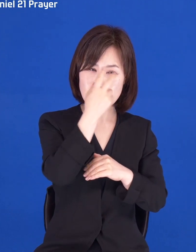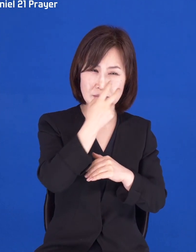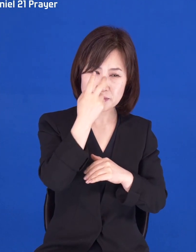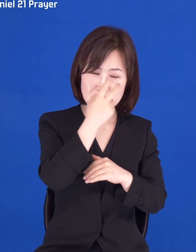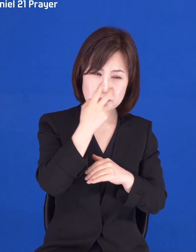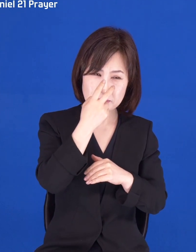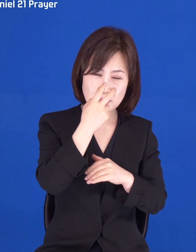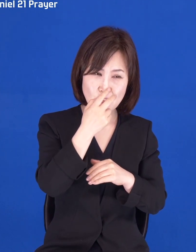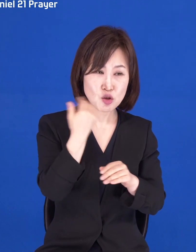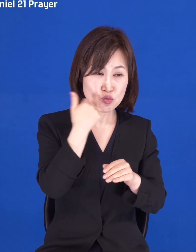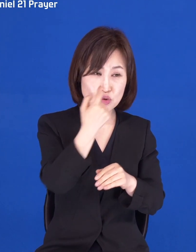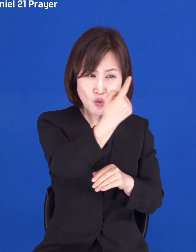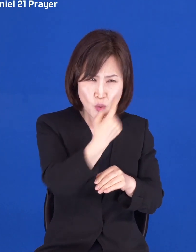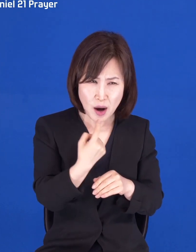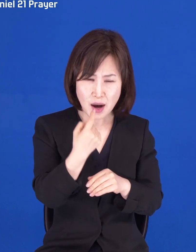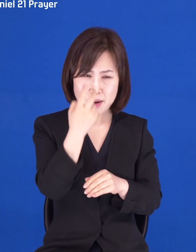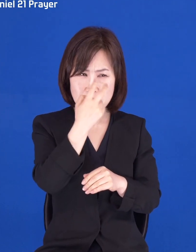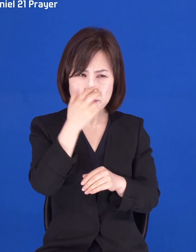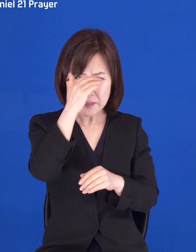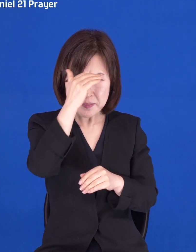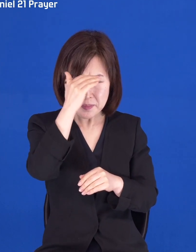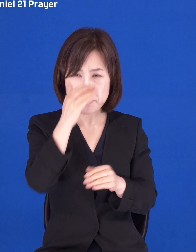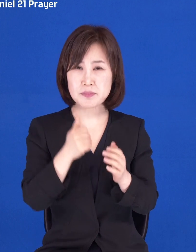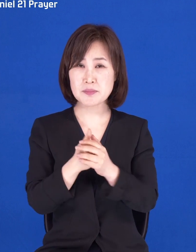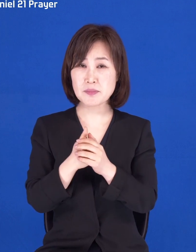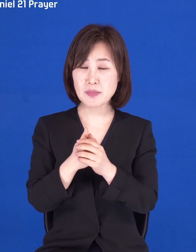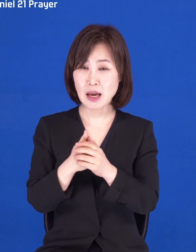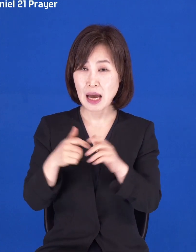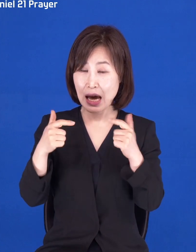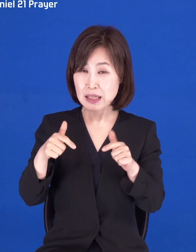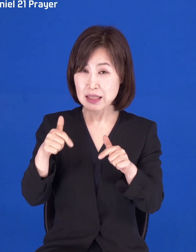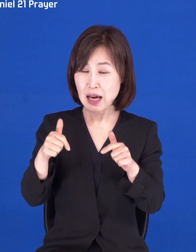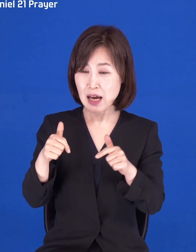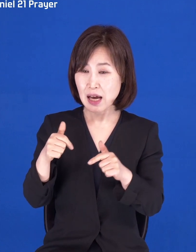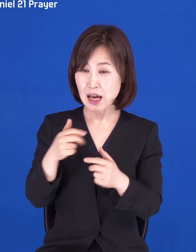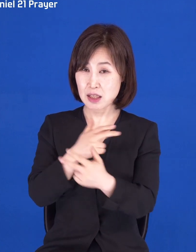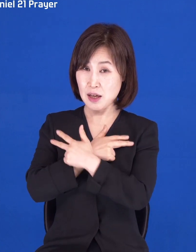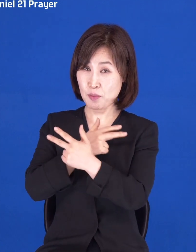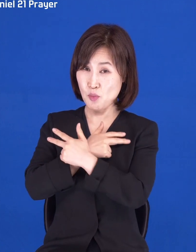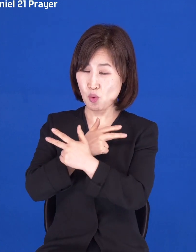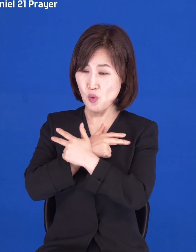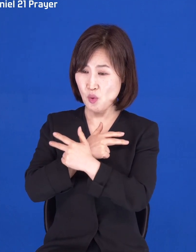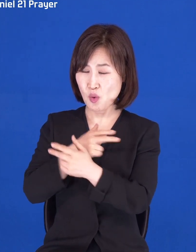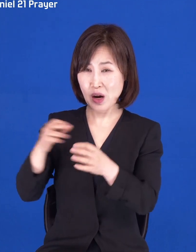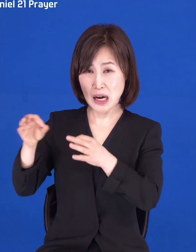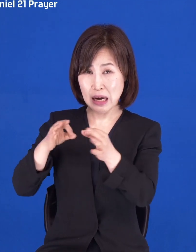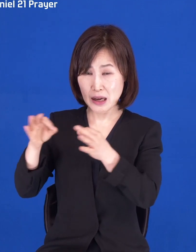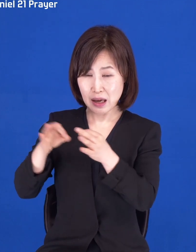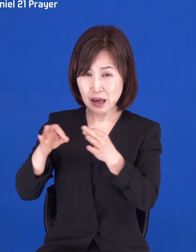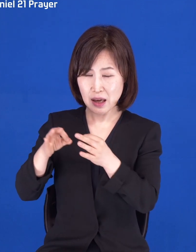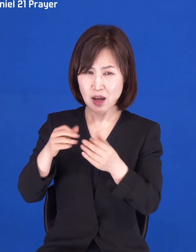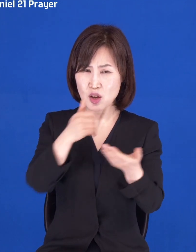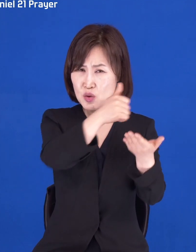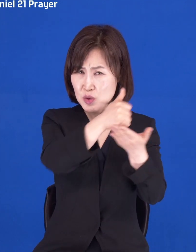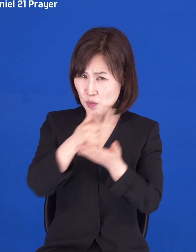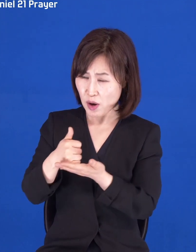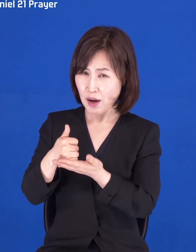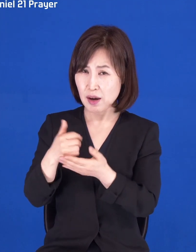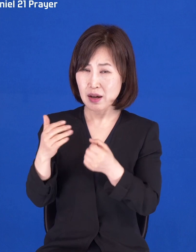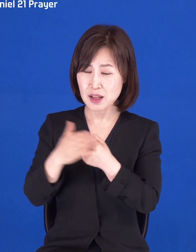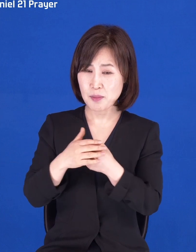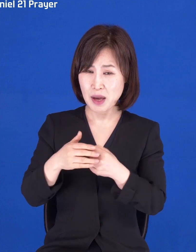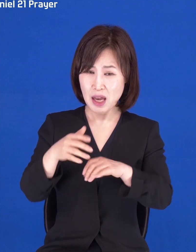하시니까 주일날이든 평일이든 계속 손님들이 오기 때문에 손님들이 오실 때면 양복 옷감을 가지고 오시니까 보통